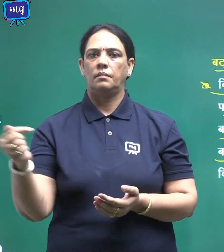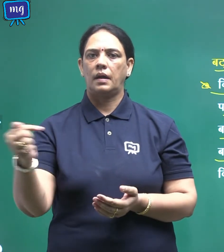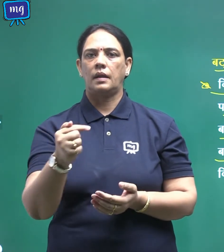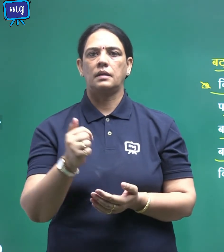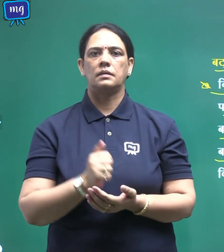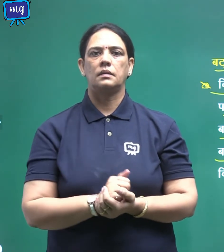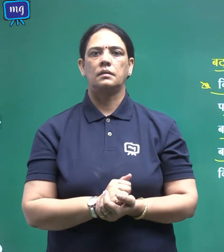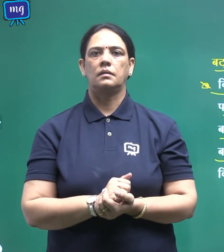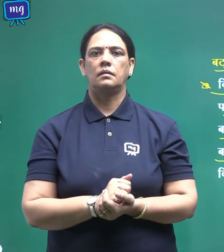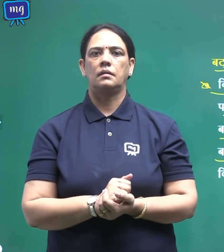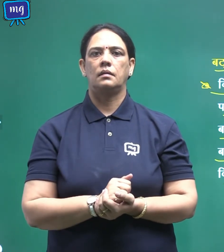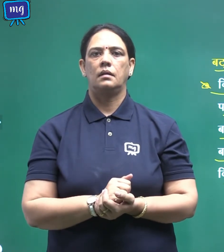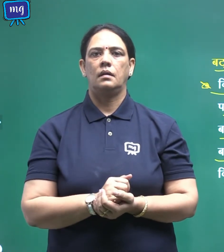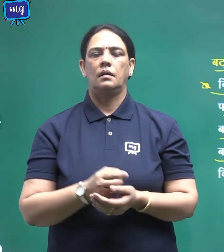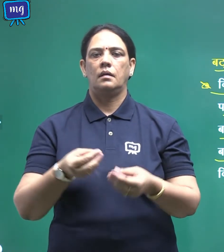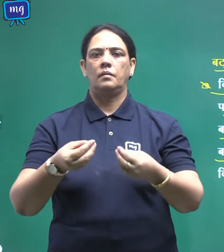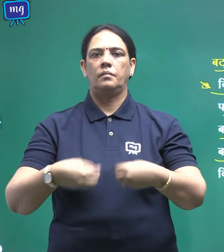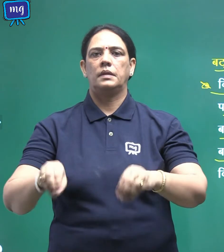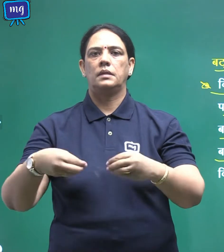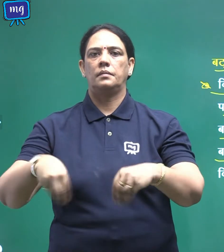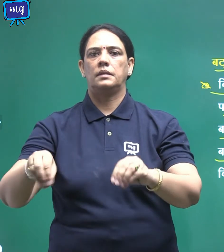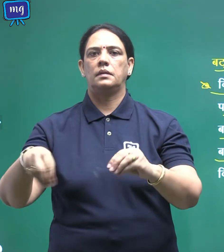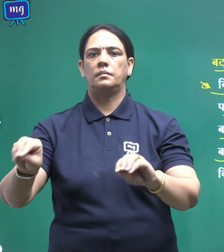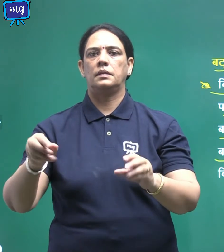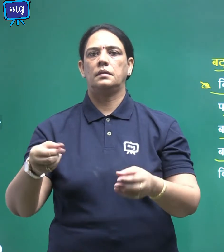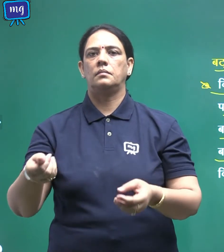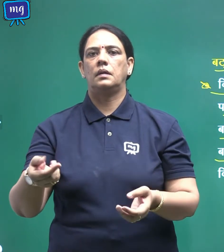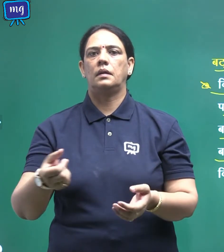माइनस विक्रय मूल्य।